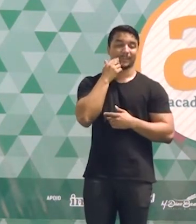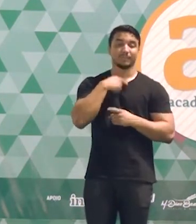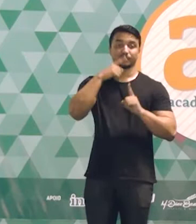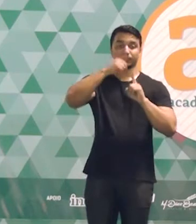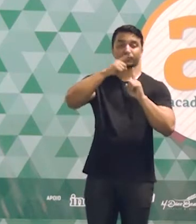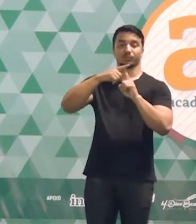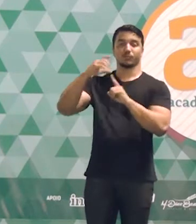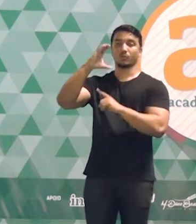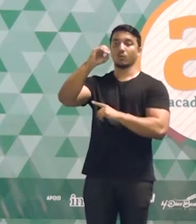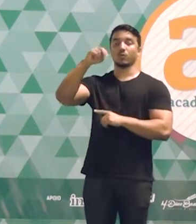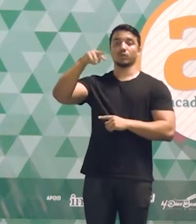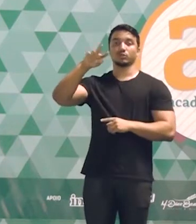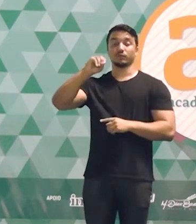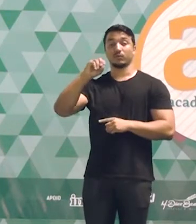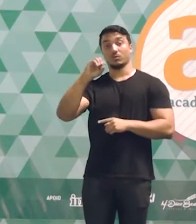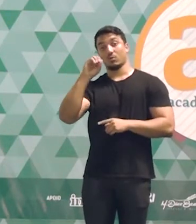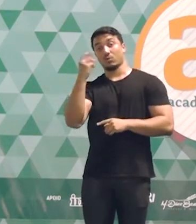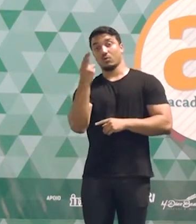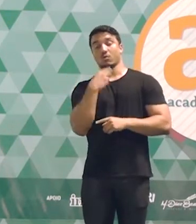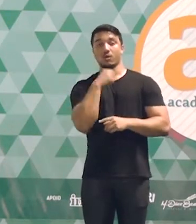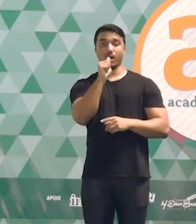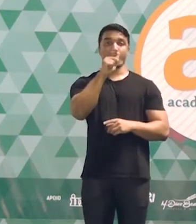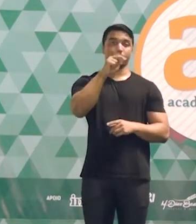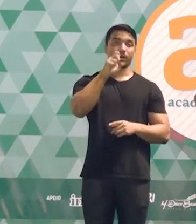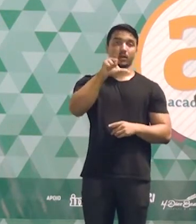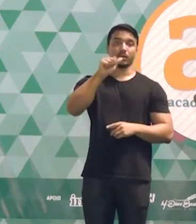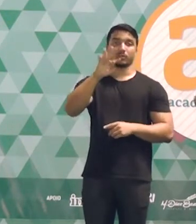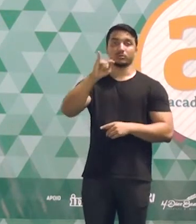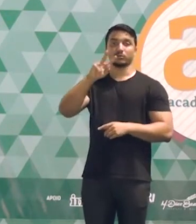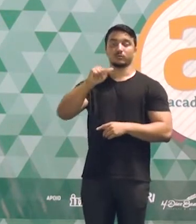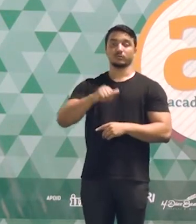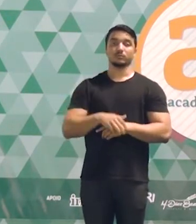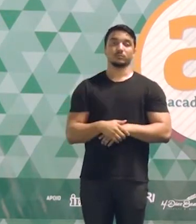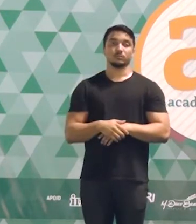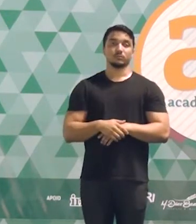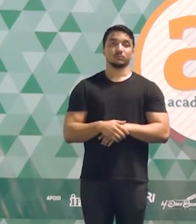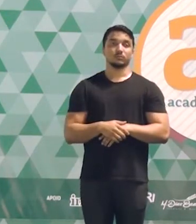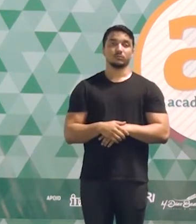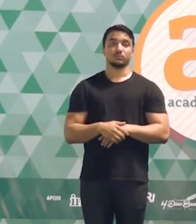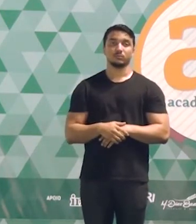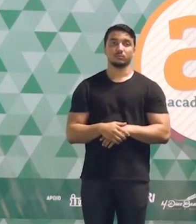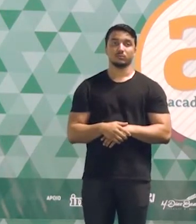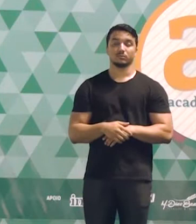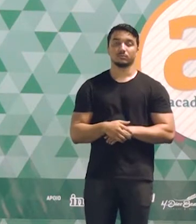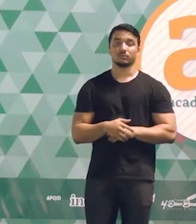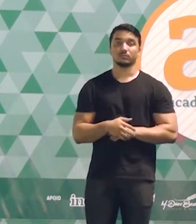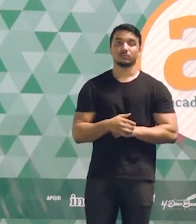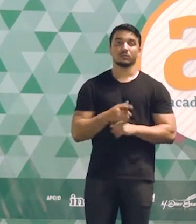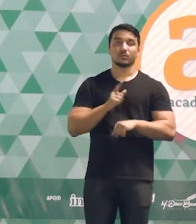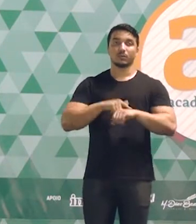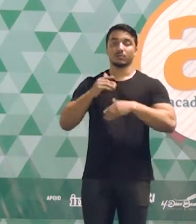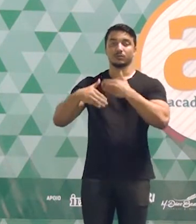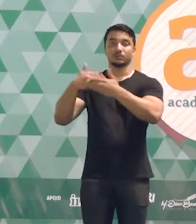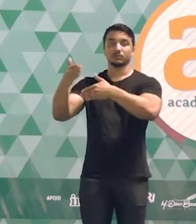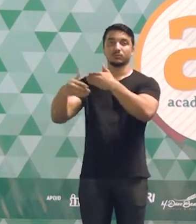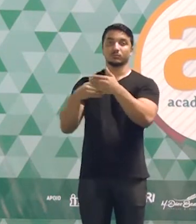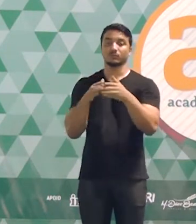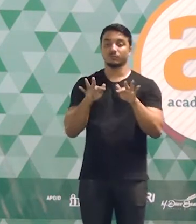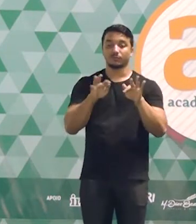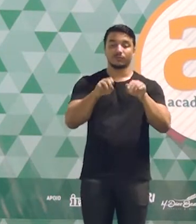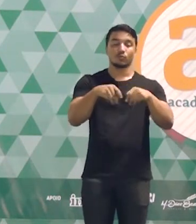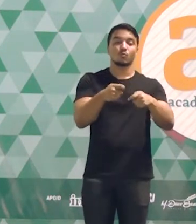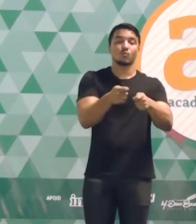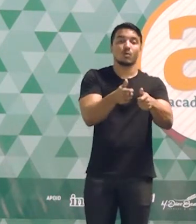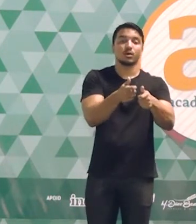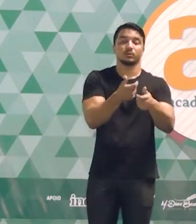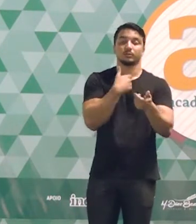formas conativas ou apelativas. Entendeu? O tempo está caminhando para o final, meu pai,